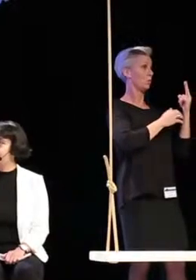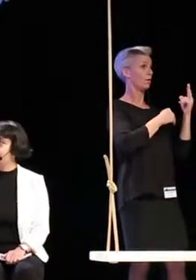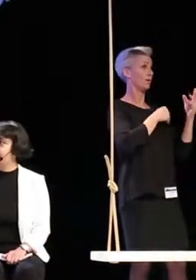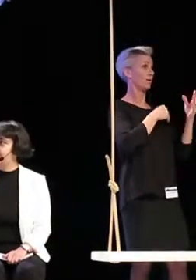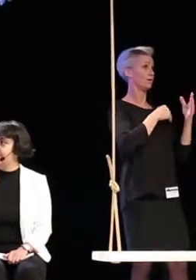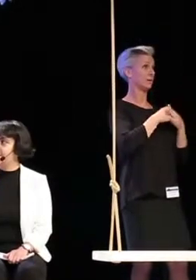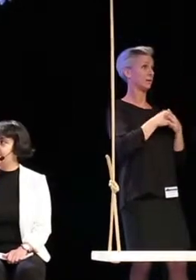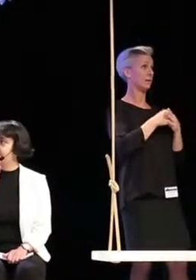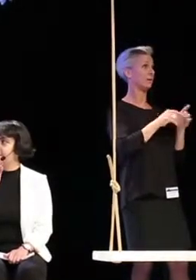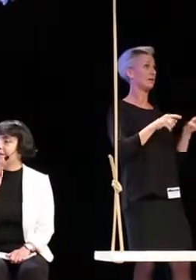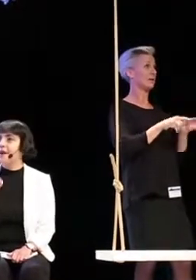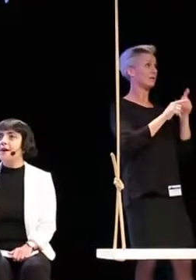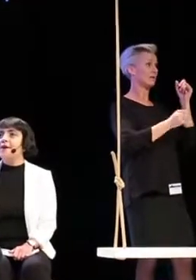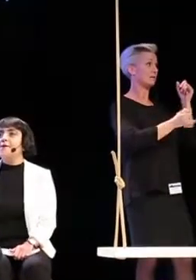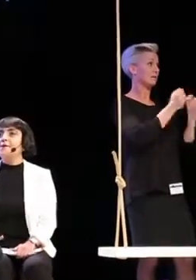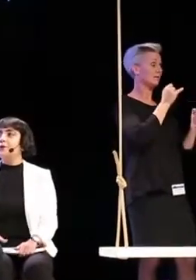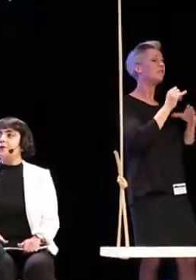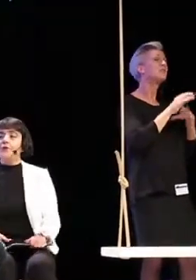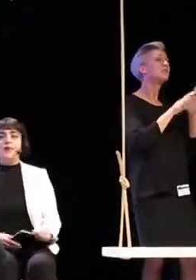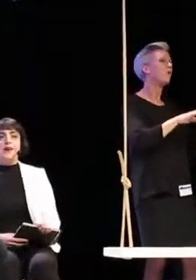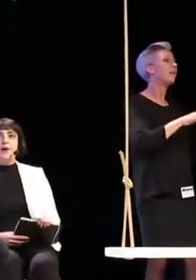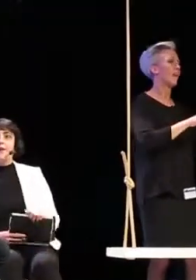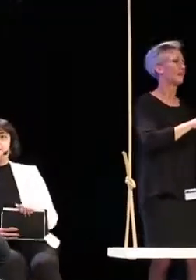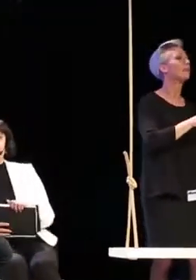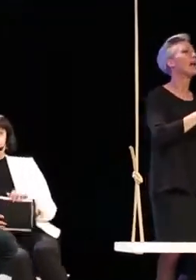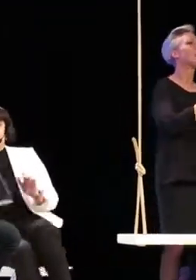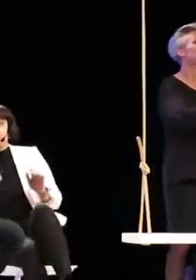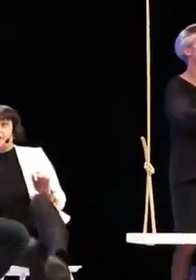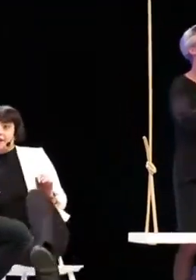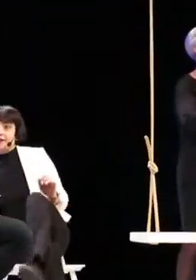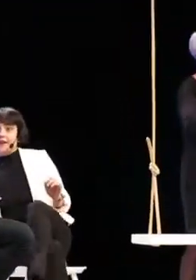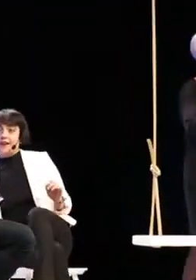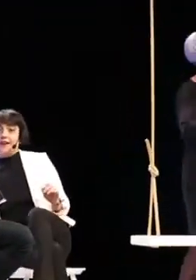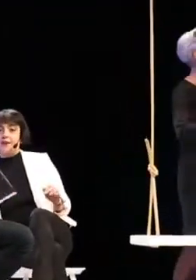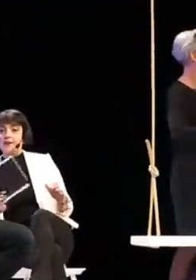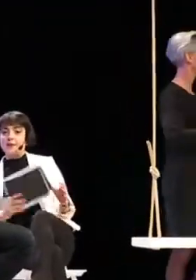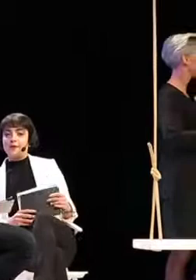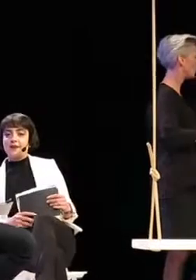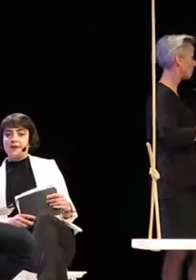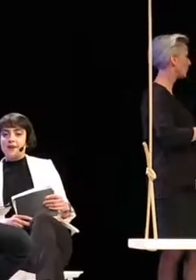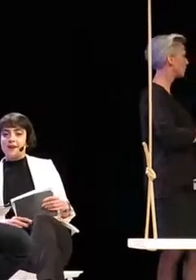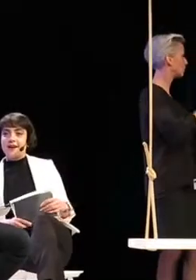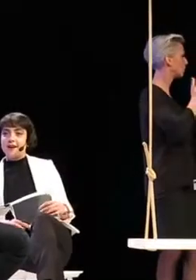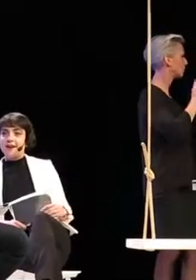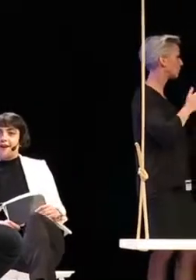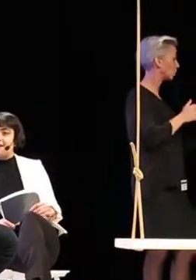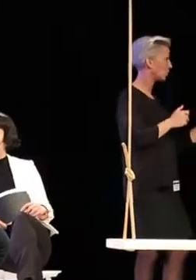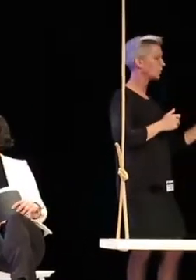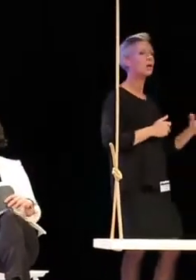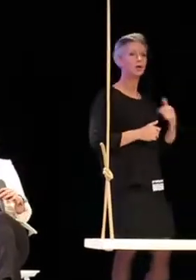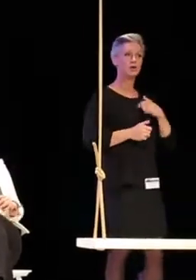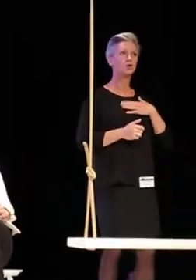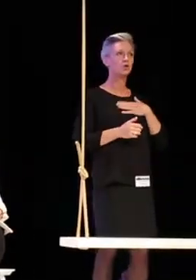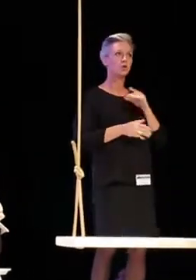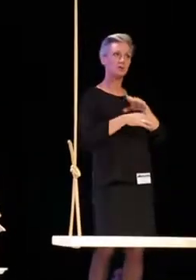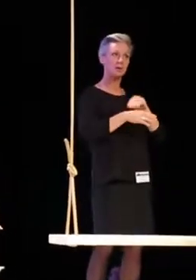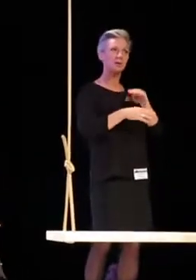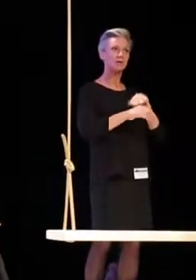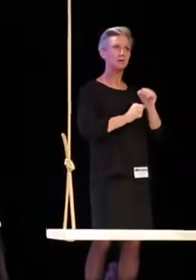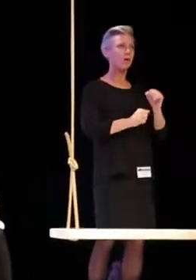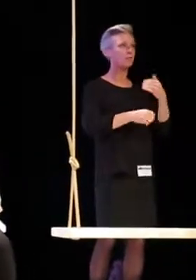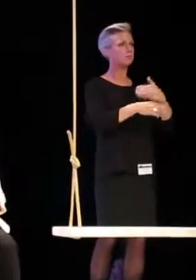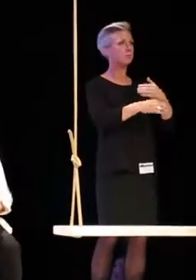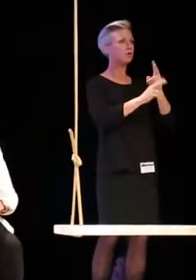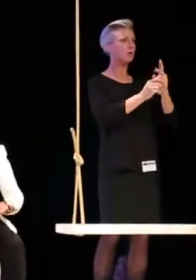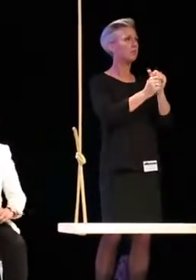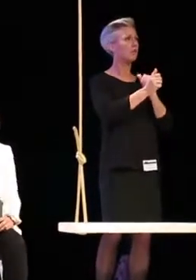var ett museum. Men då får det vi hoppas att, ja verkligen, och vi hoppas att Sverige kan agera som att det framgångsland